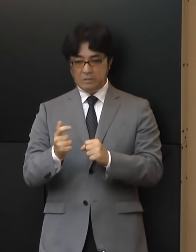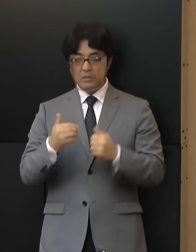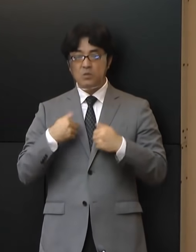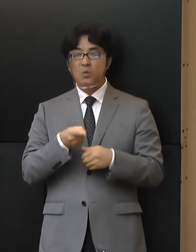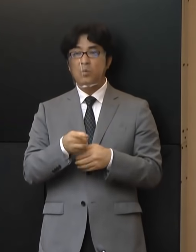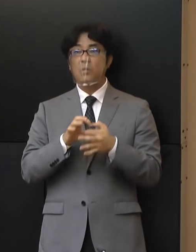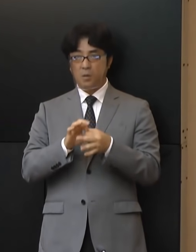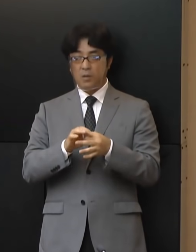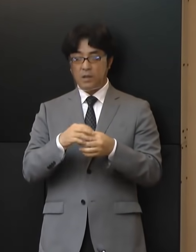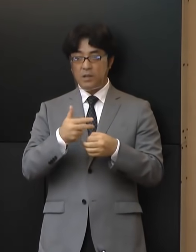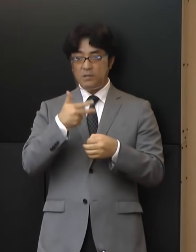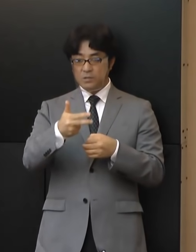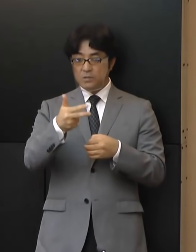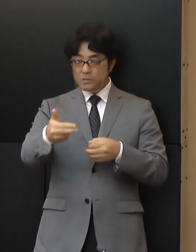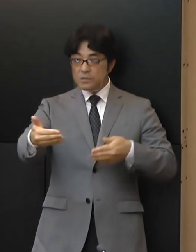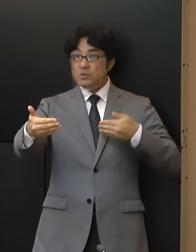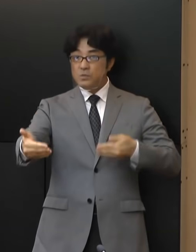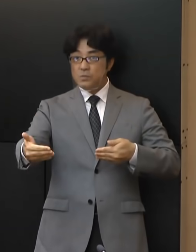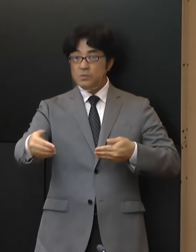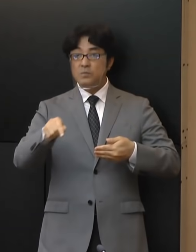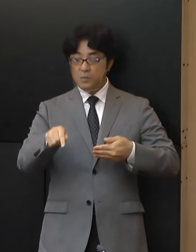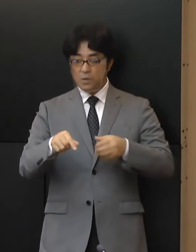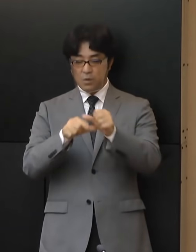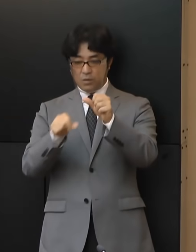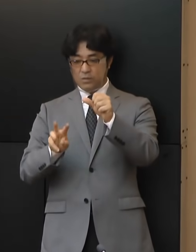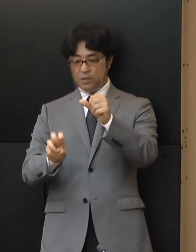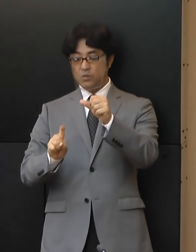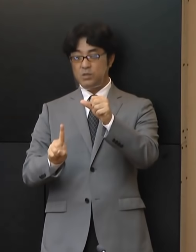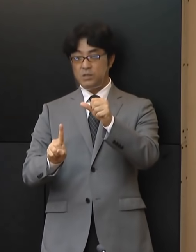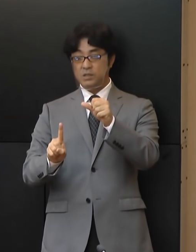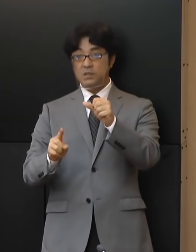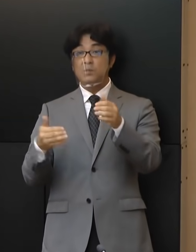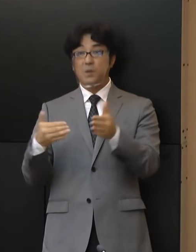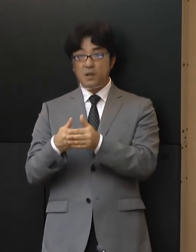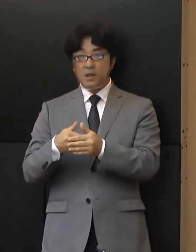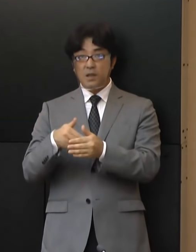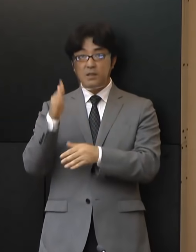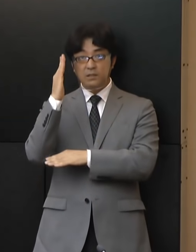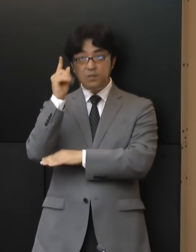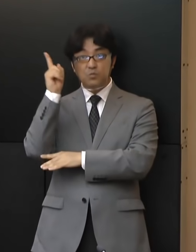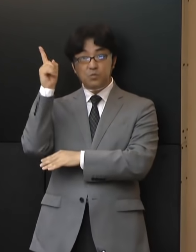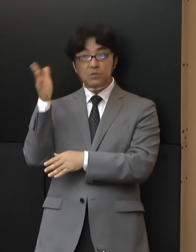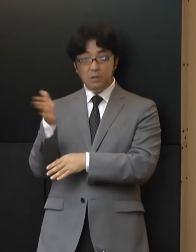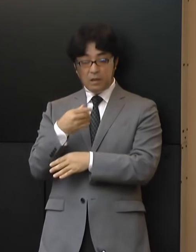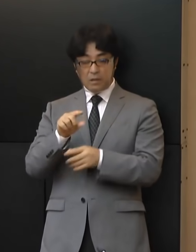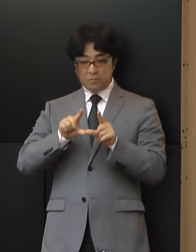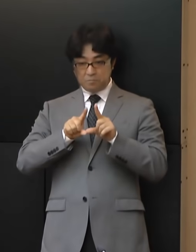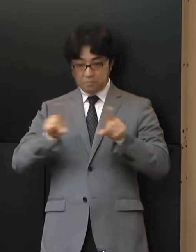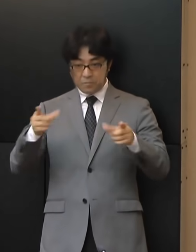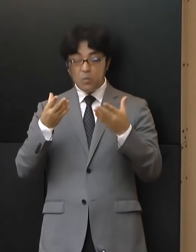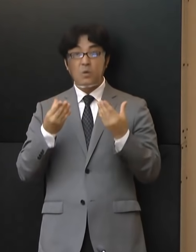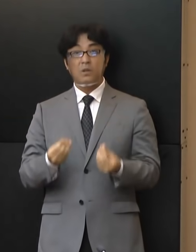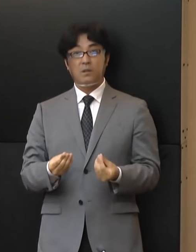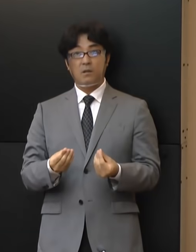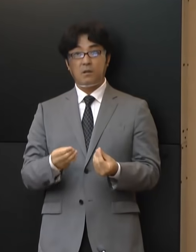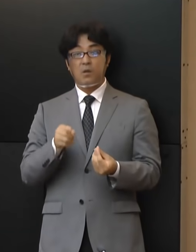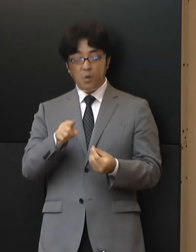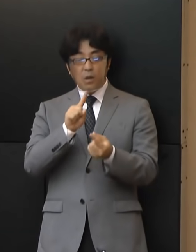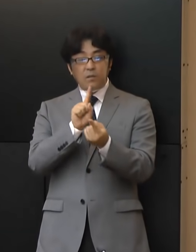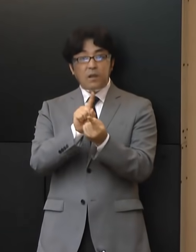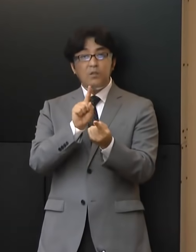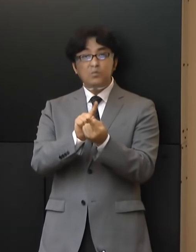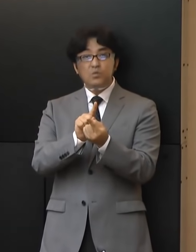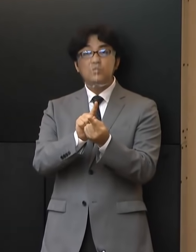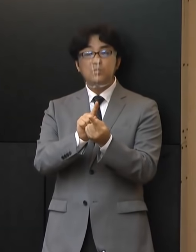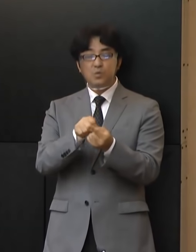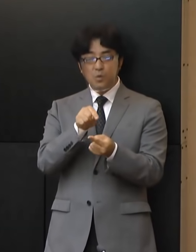間、5月31日まで政府が延ばしているその、緊急事態に対する備えをしっか